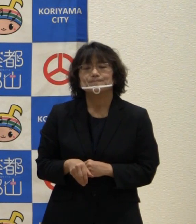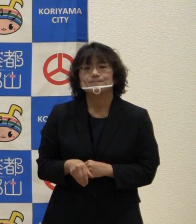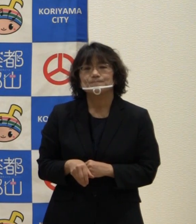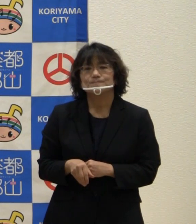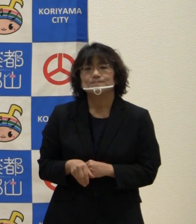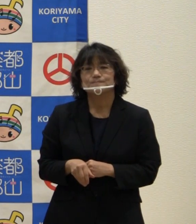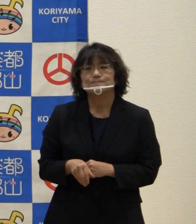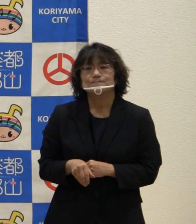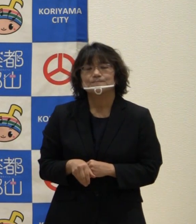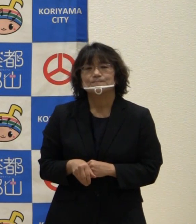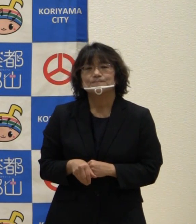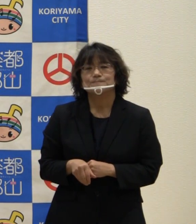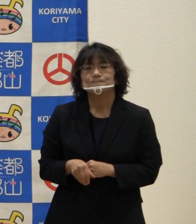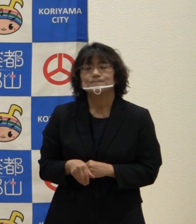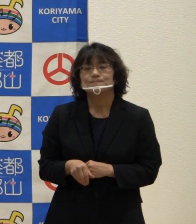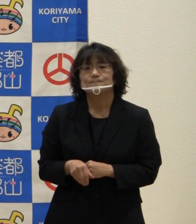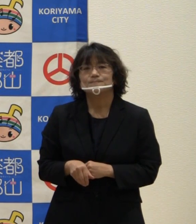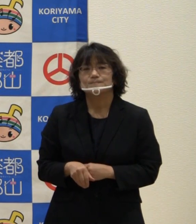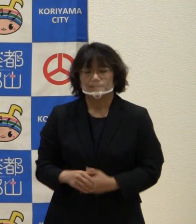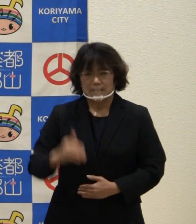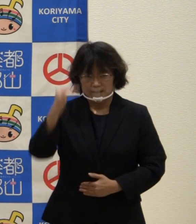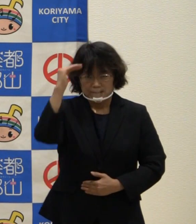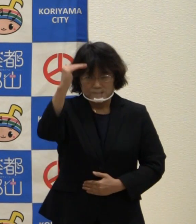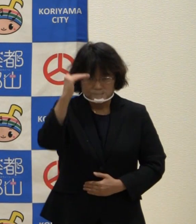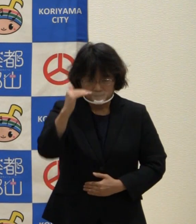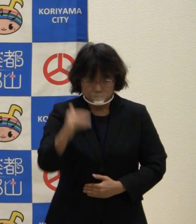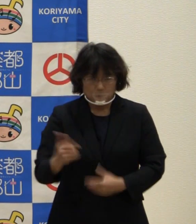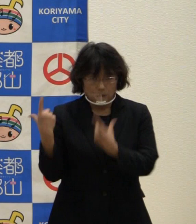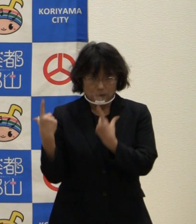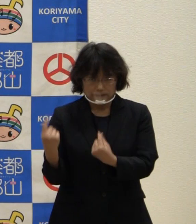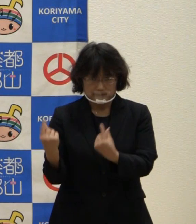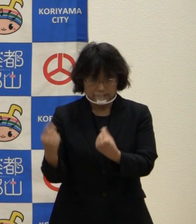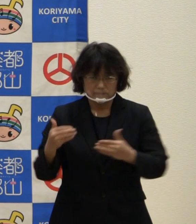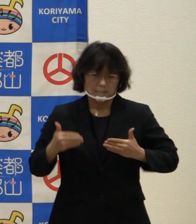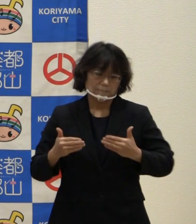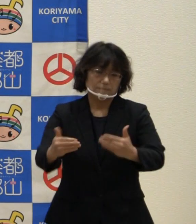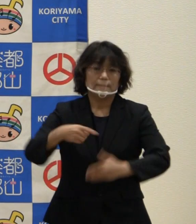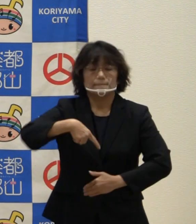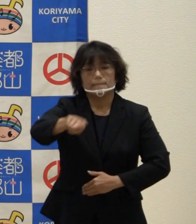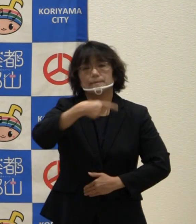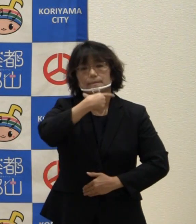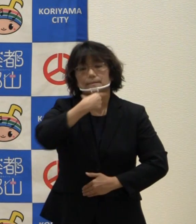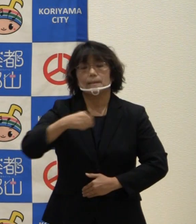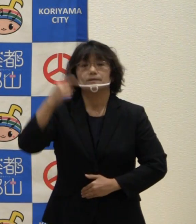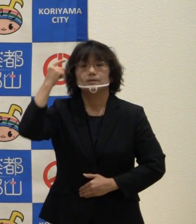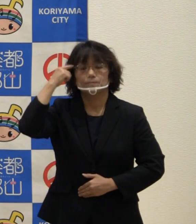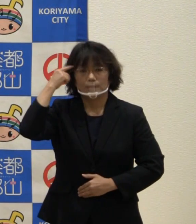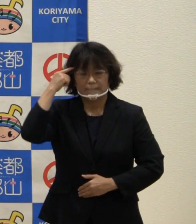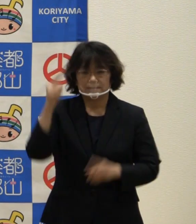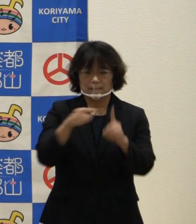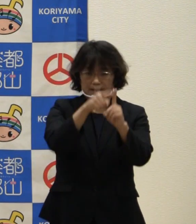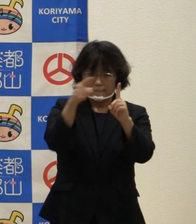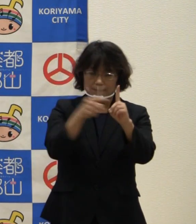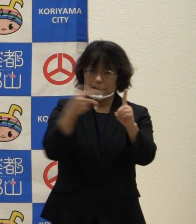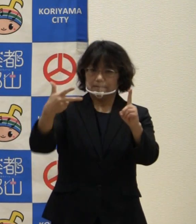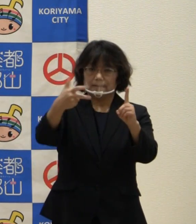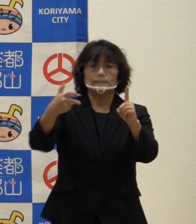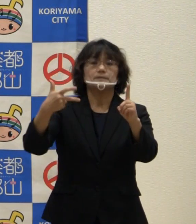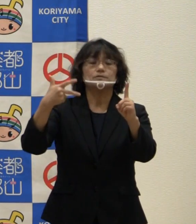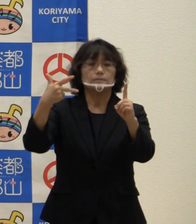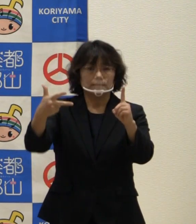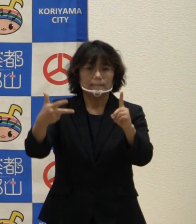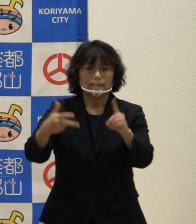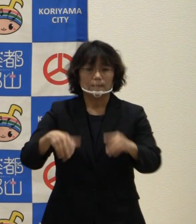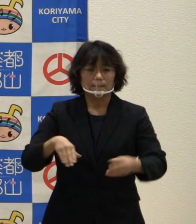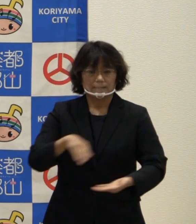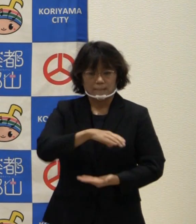よく順序を踏まえて実施していこうというものでございます。それから77ページ、郡山広域圏の